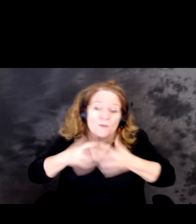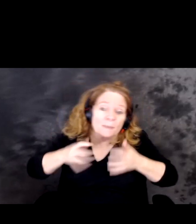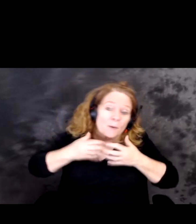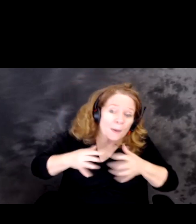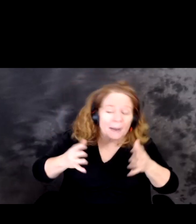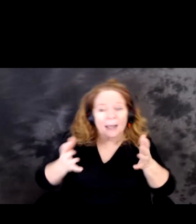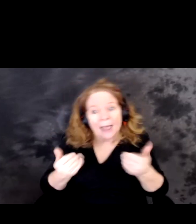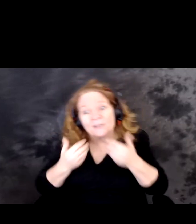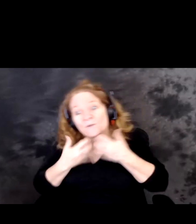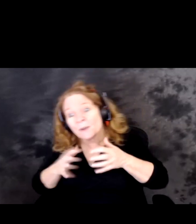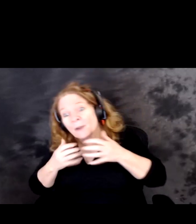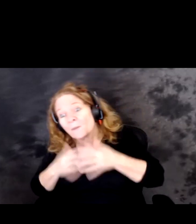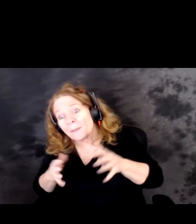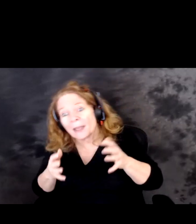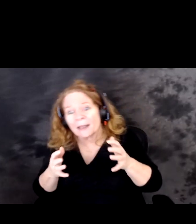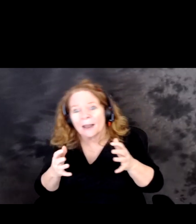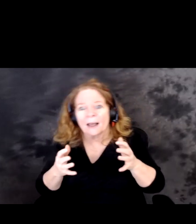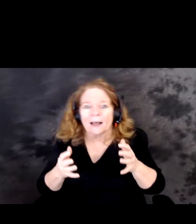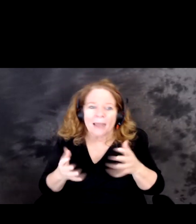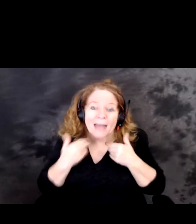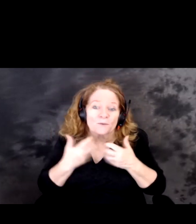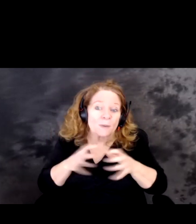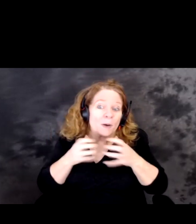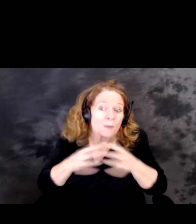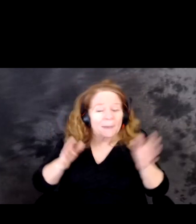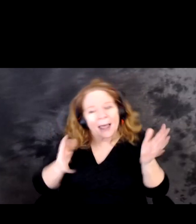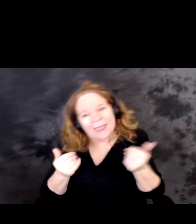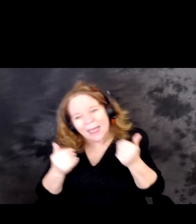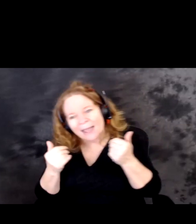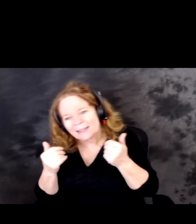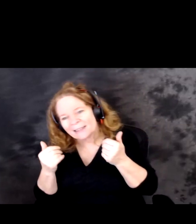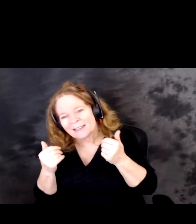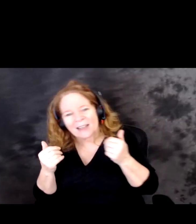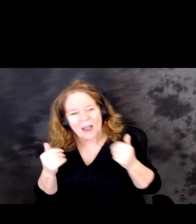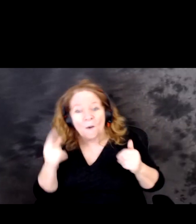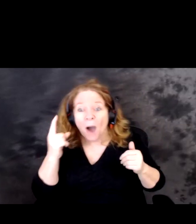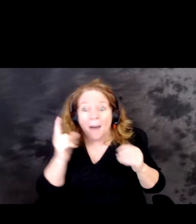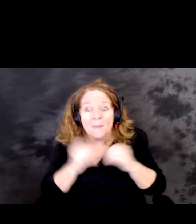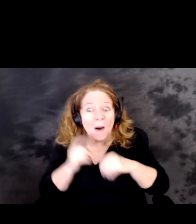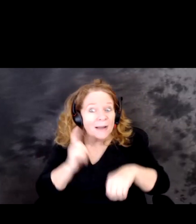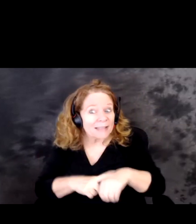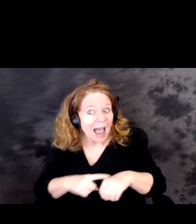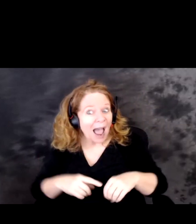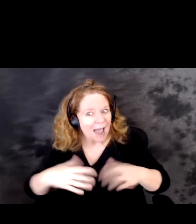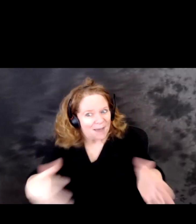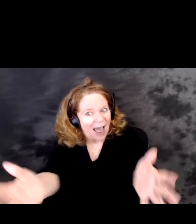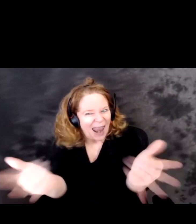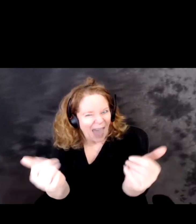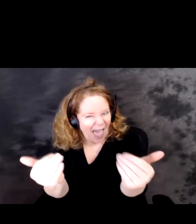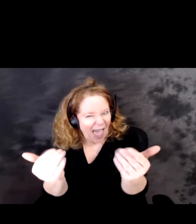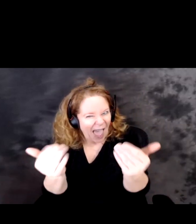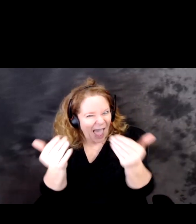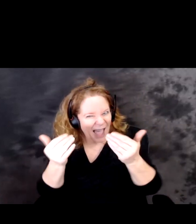ribbit, vamos, vamos, ribbit, ribbit, ribbit. Vamos, vamos, con un ribbit, ribbit, una vez